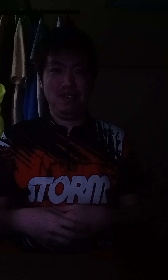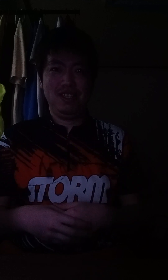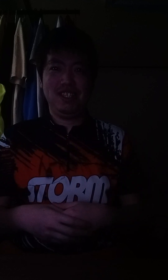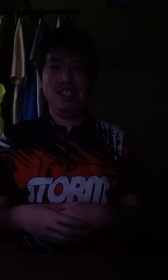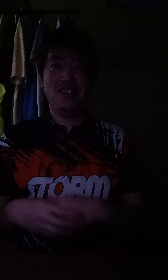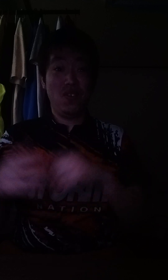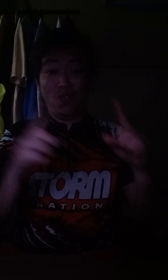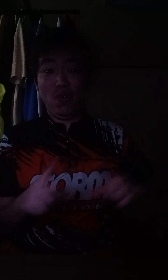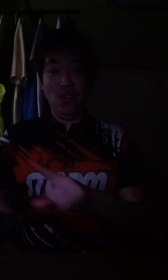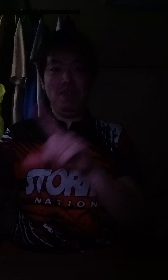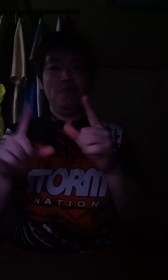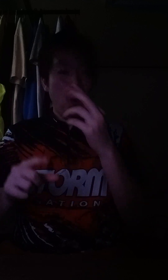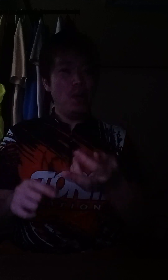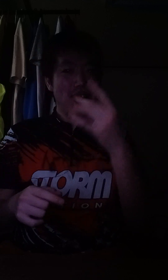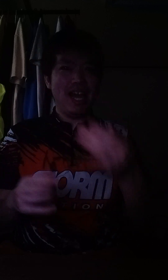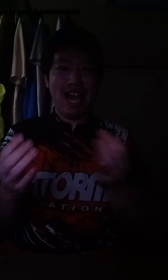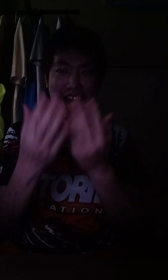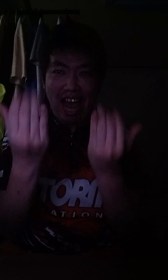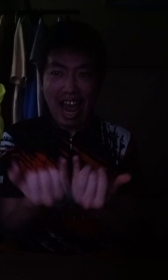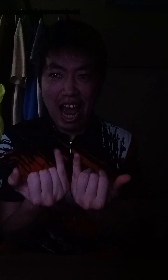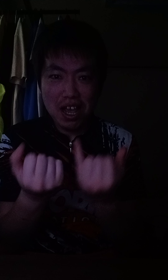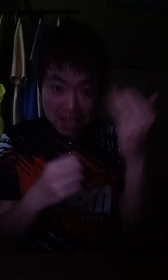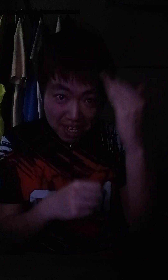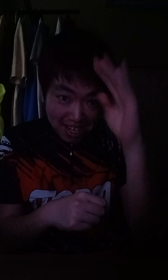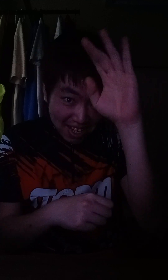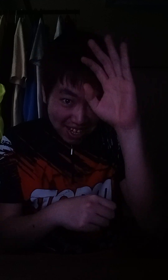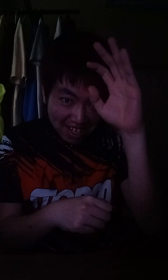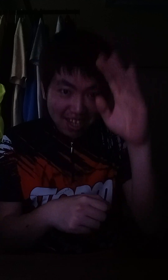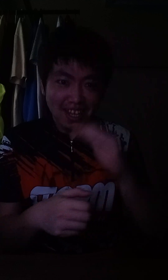오늘이 오기만을 가족 모두가 손꼽아 기다렸습니다.